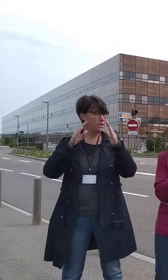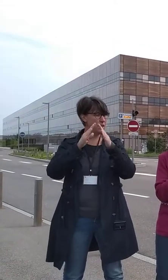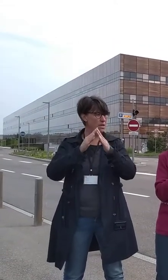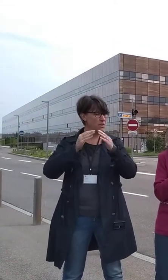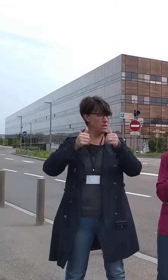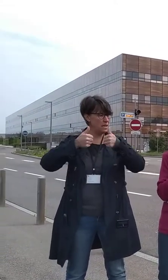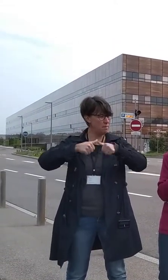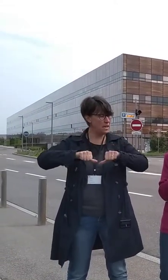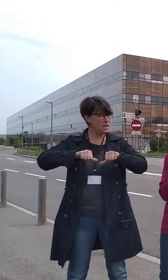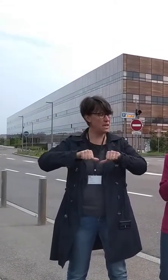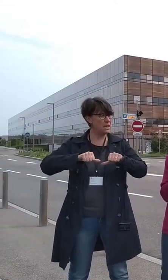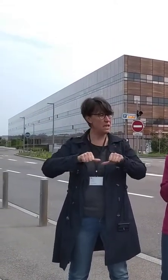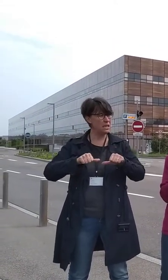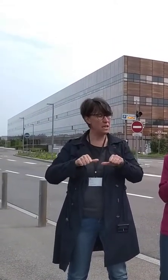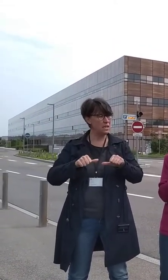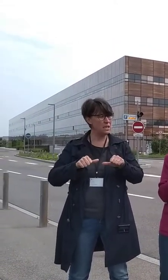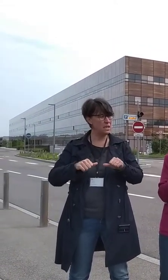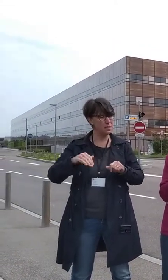Confinés en